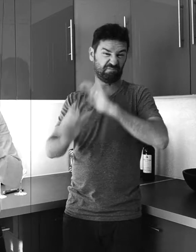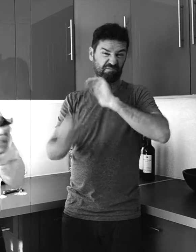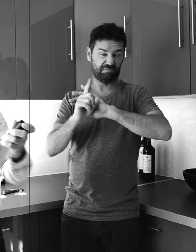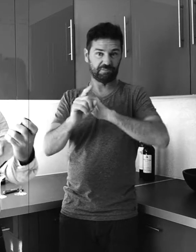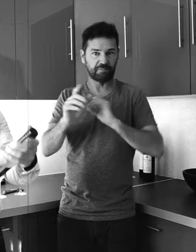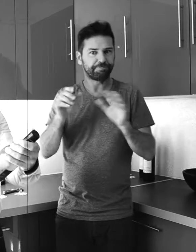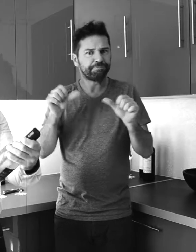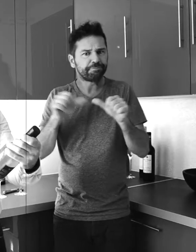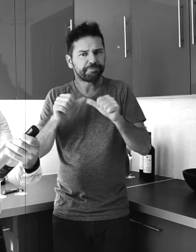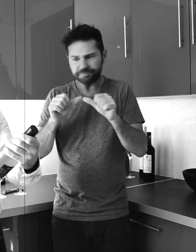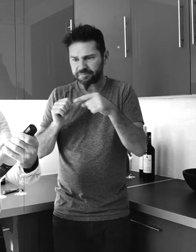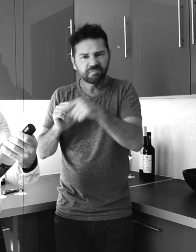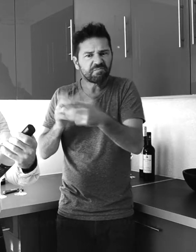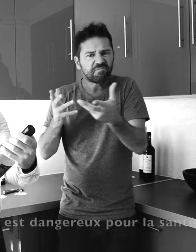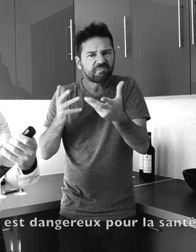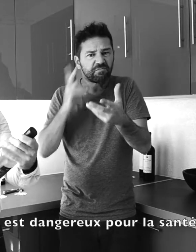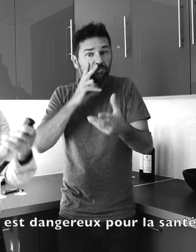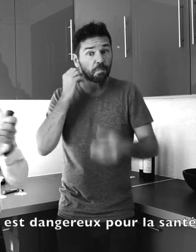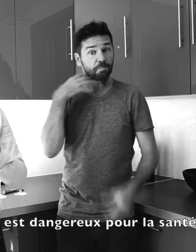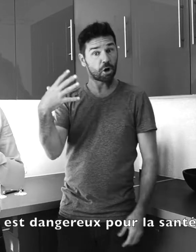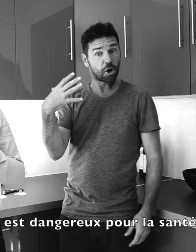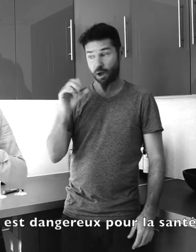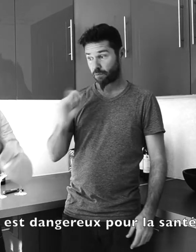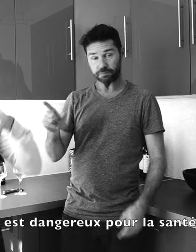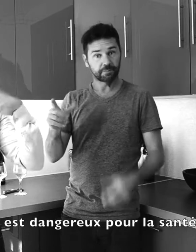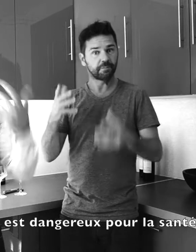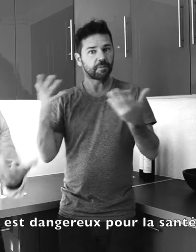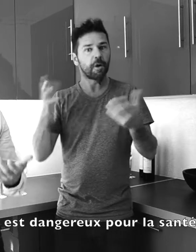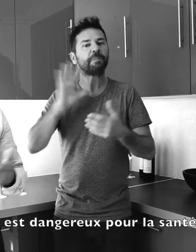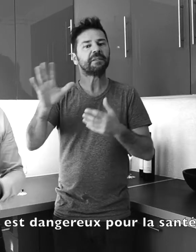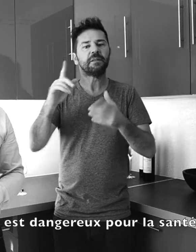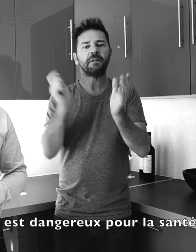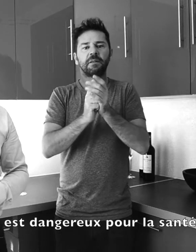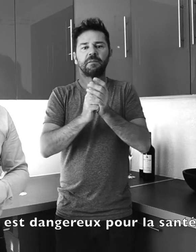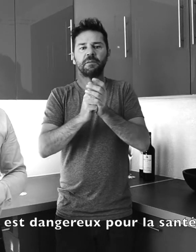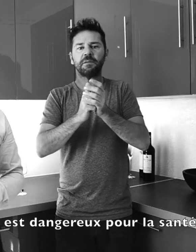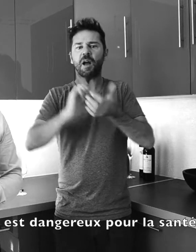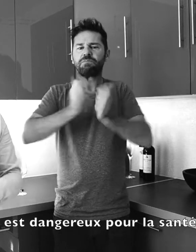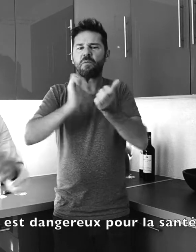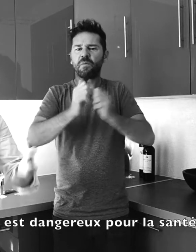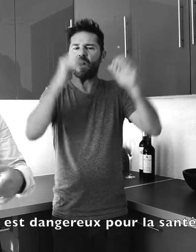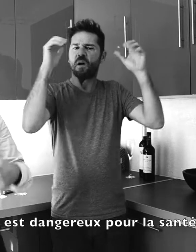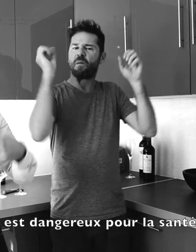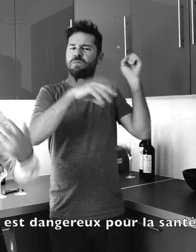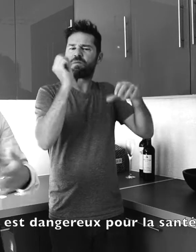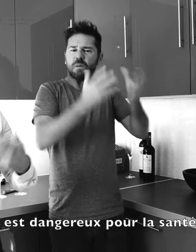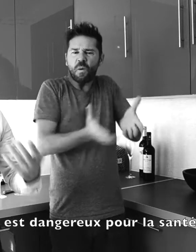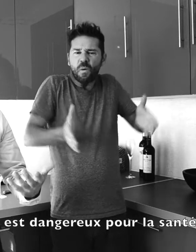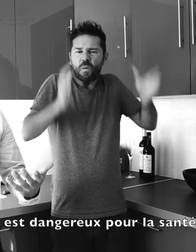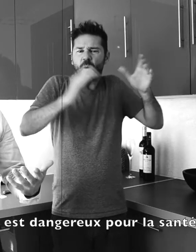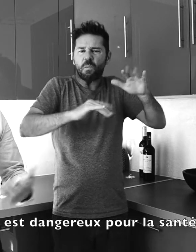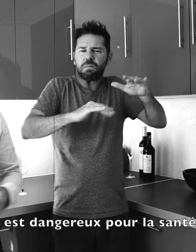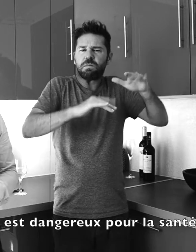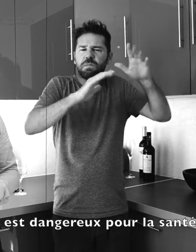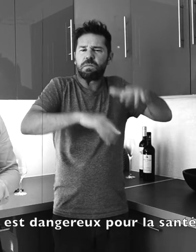fait avec ces vins blancs? Ben, on va, pendant la fermentation, on va ajouter la résine de